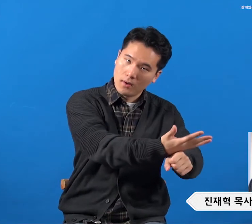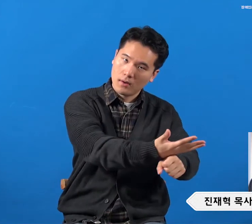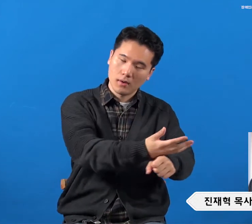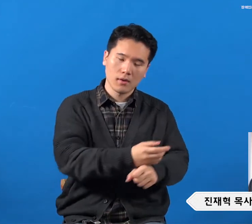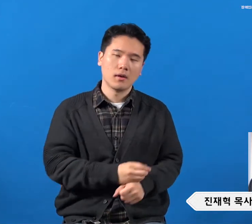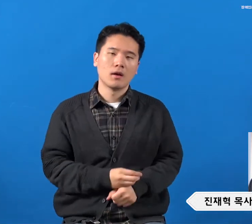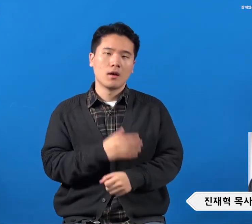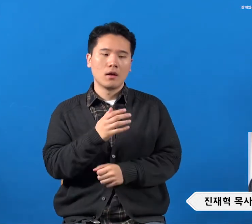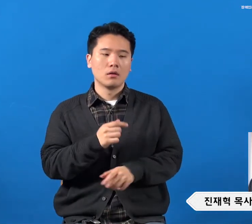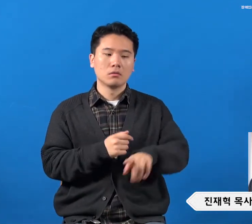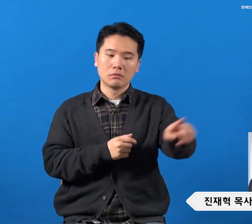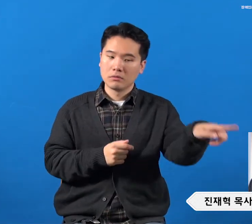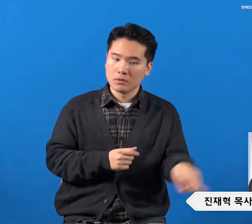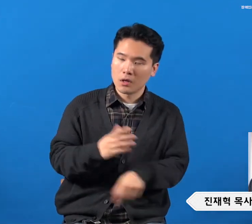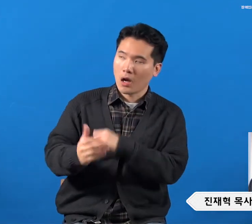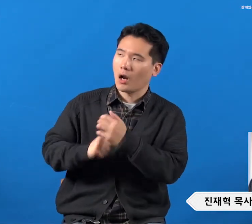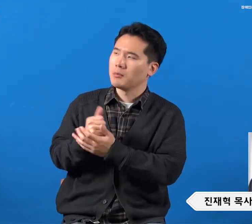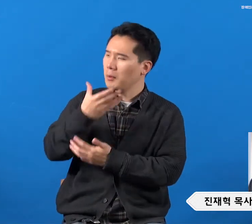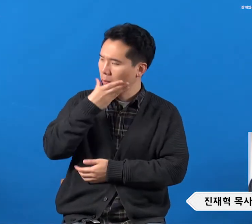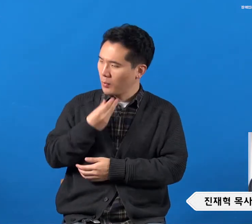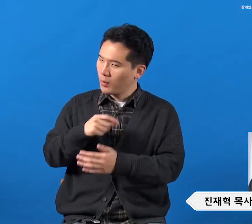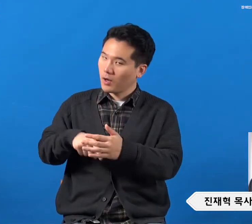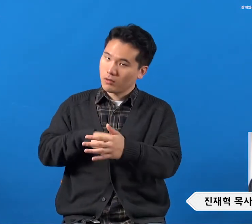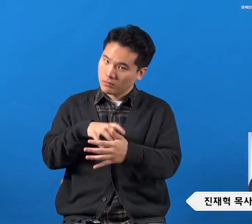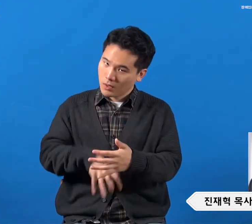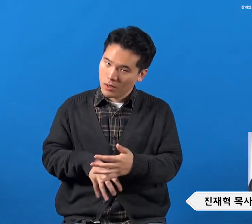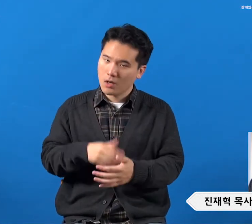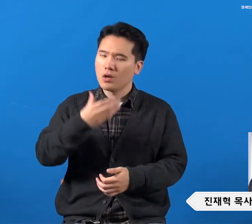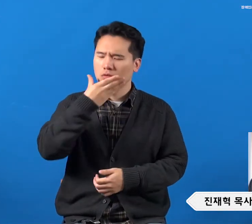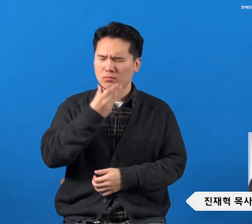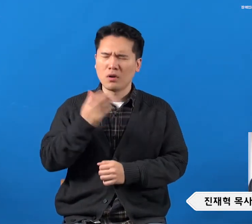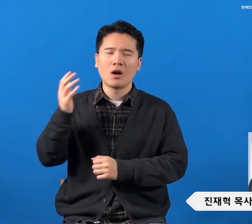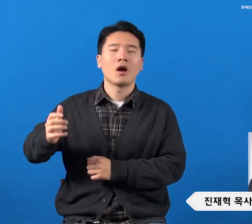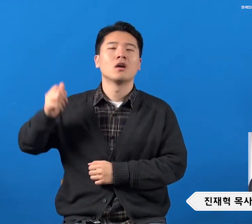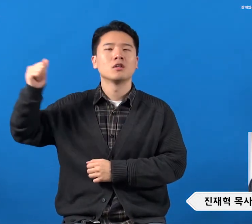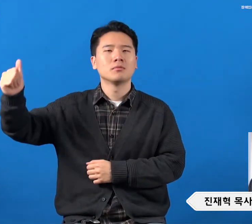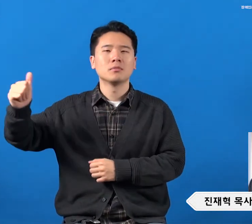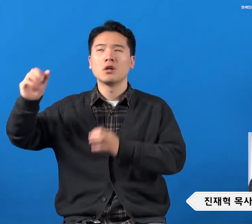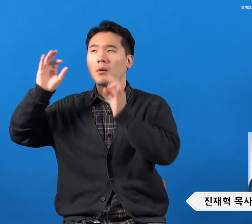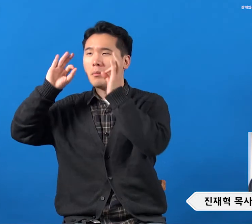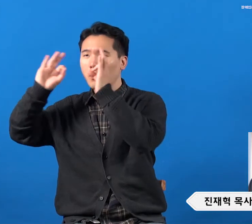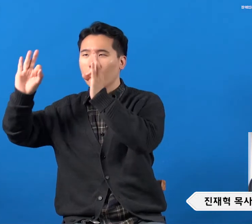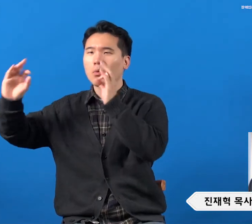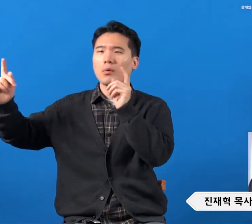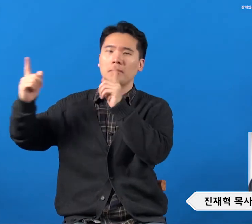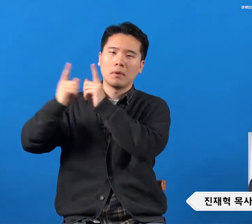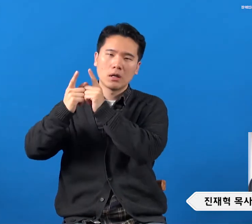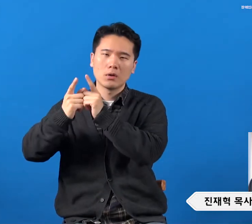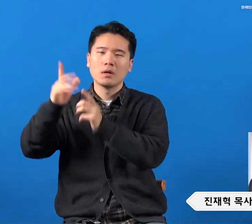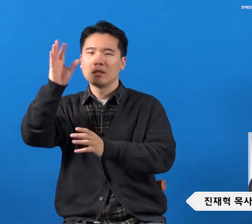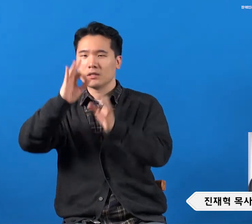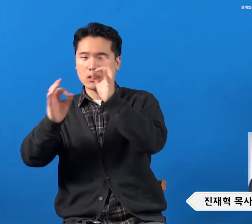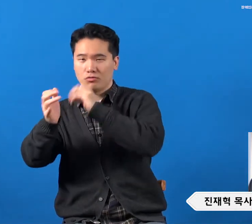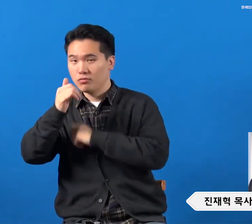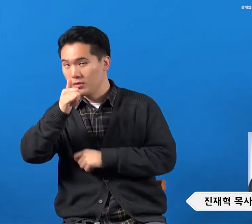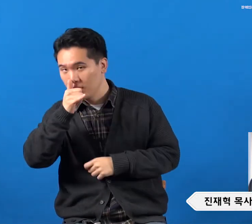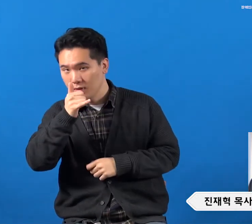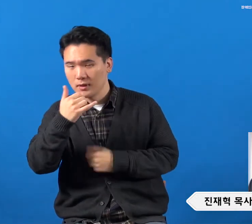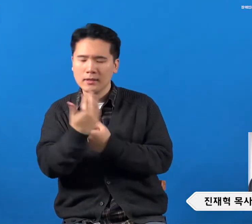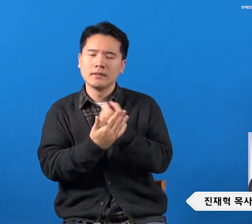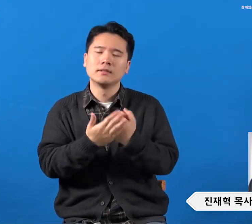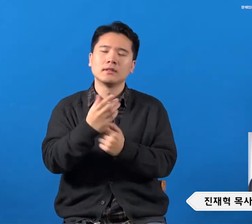그들도 하나님의 축복 가운데 그 축복의 하나님을 보고 찾고 만날 수 있는